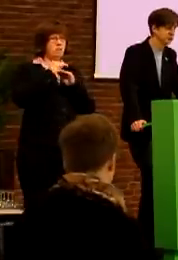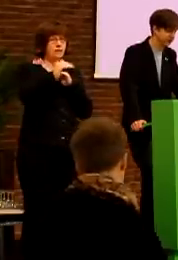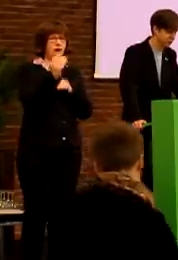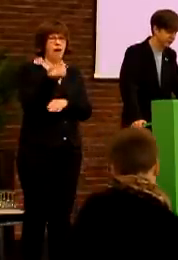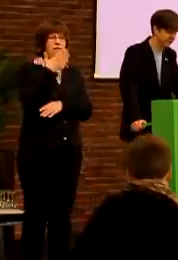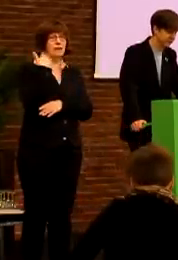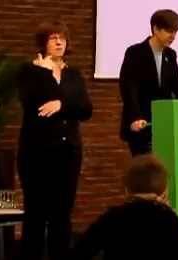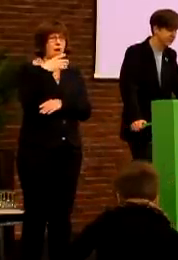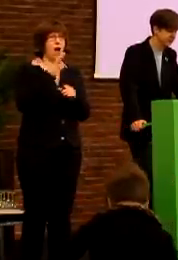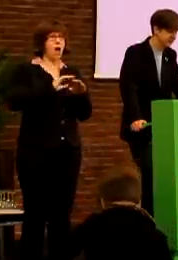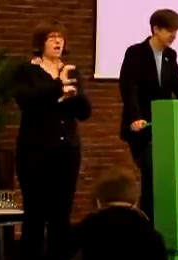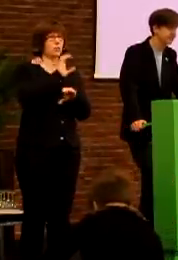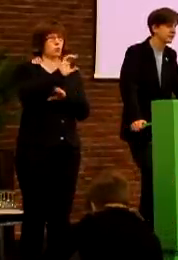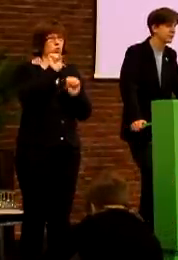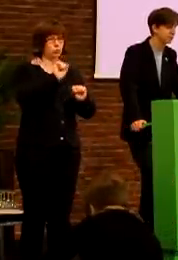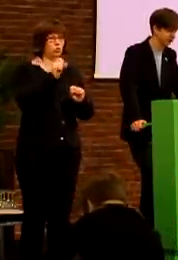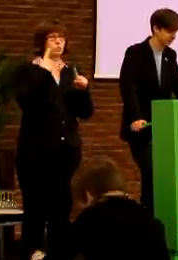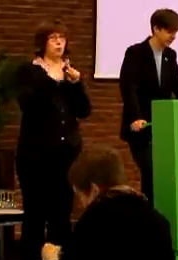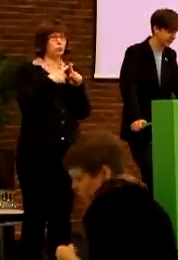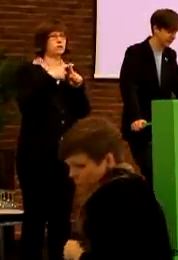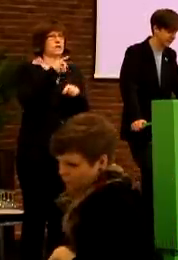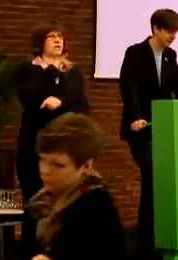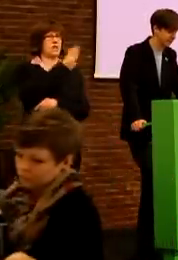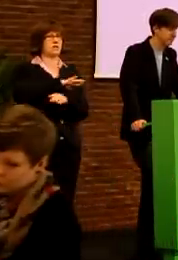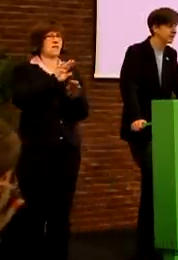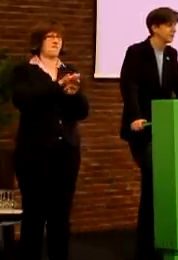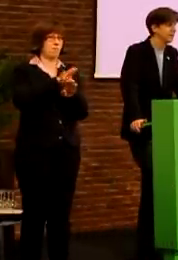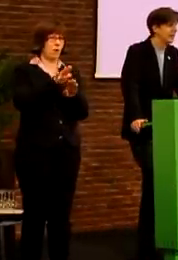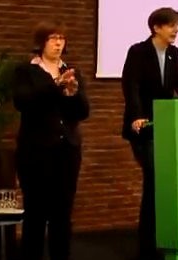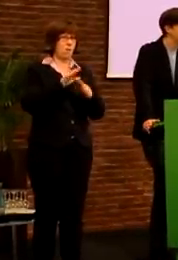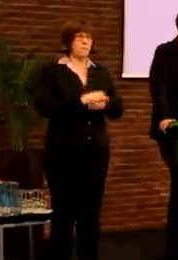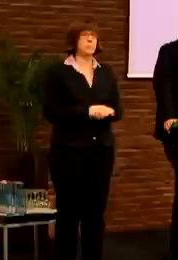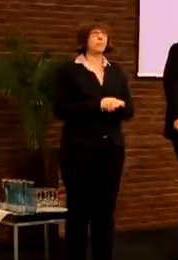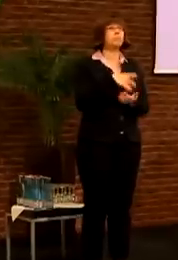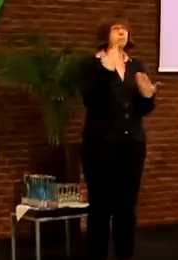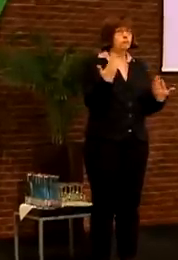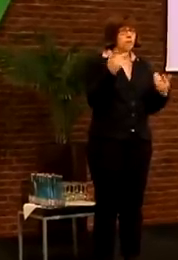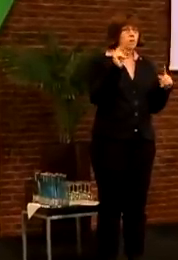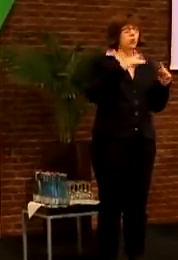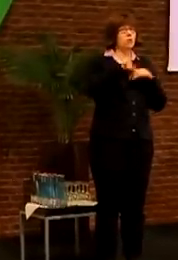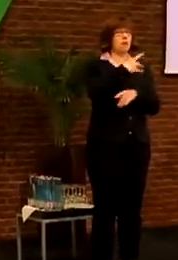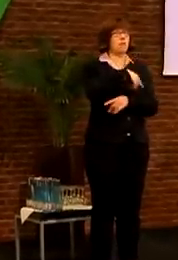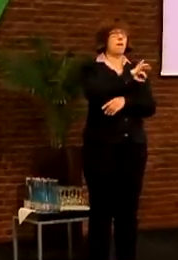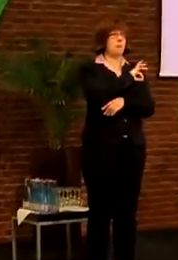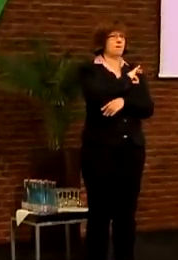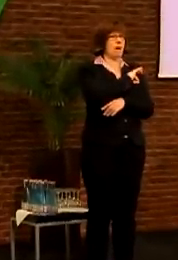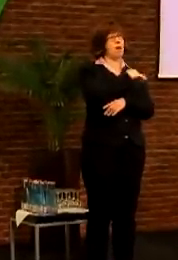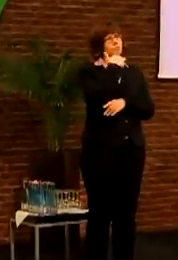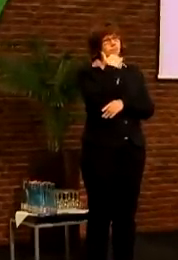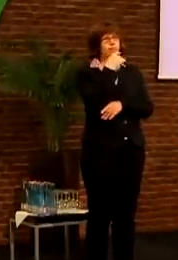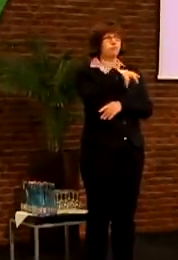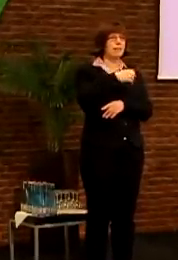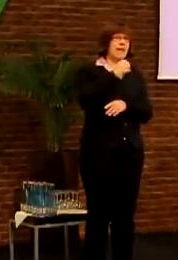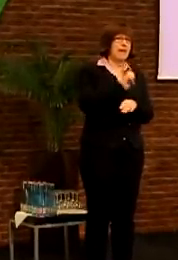und Ressourcenschutz und die Interessen der Verbraucherinnen und Verbraucher. Also, andere Parteien reden vielleicht von der